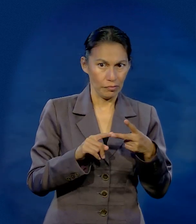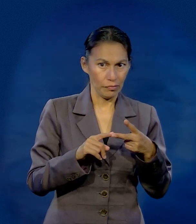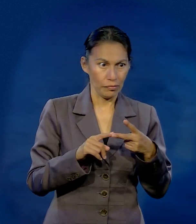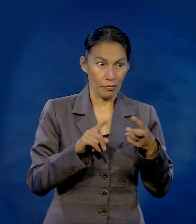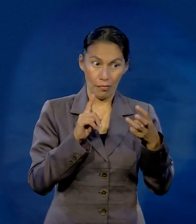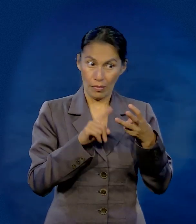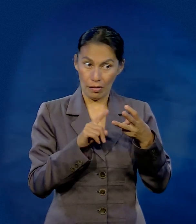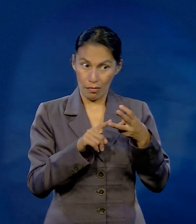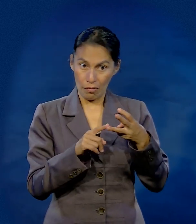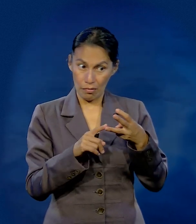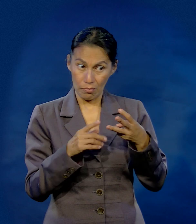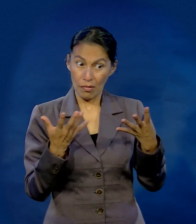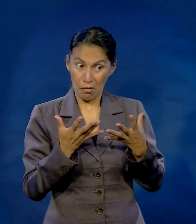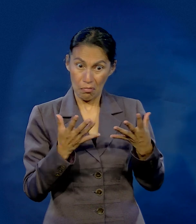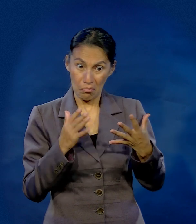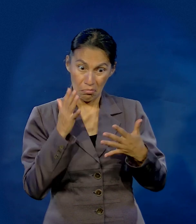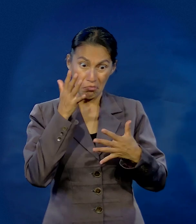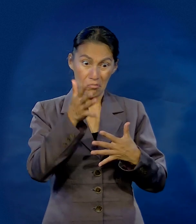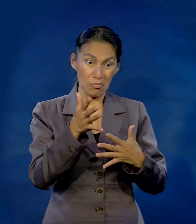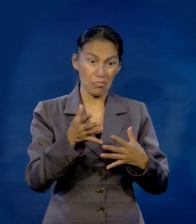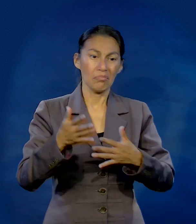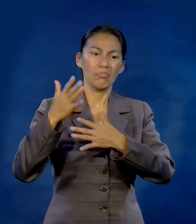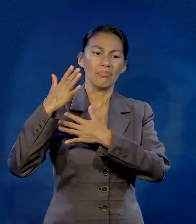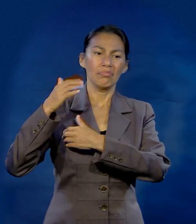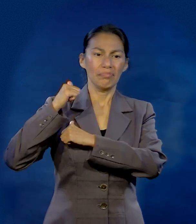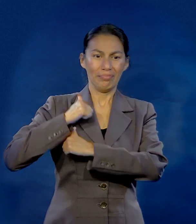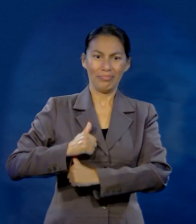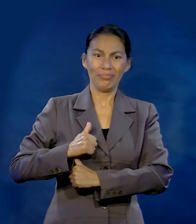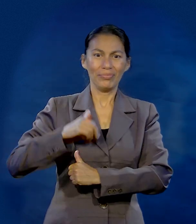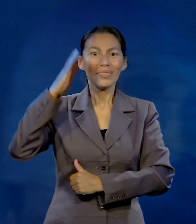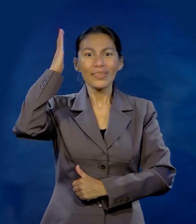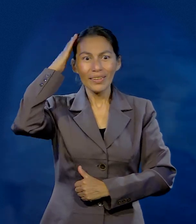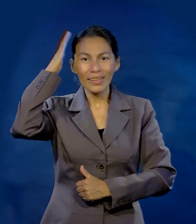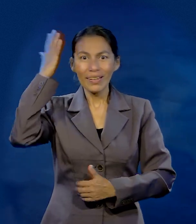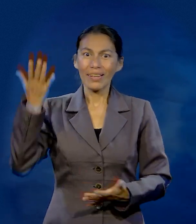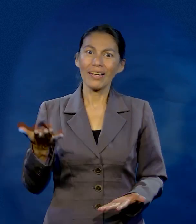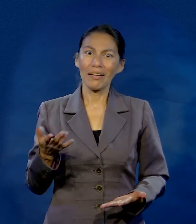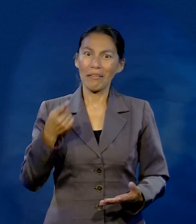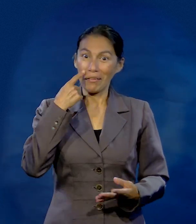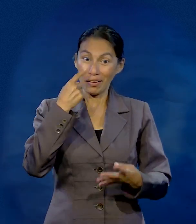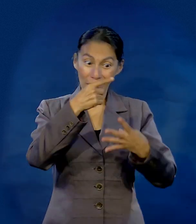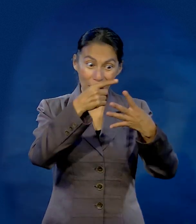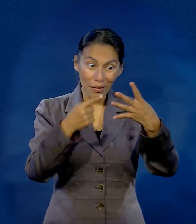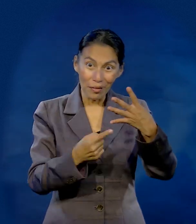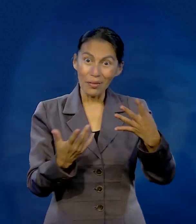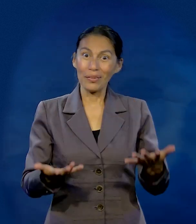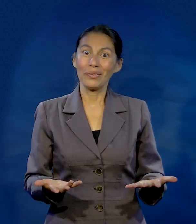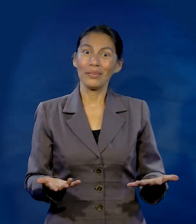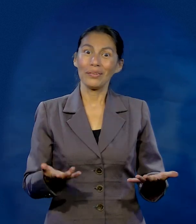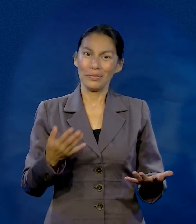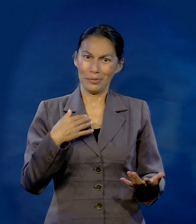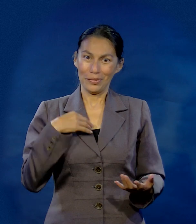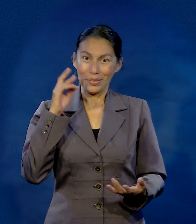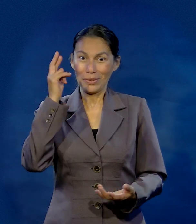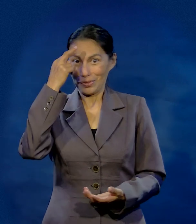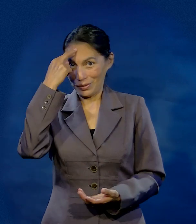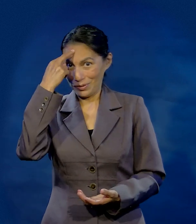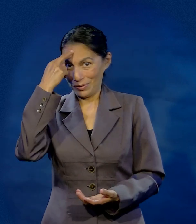estuvo dispuesto a derribar y a levantar el hombre era diligente fíjese la características rico